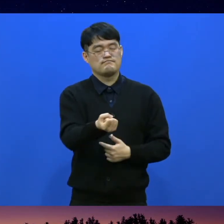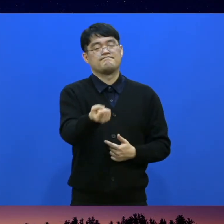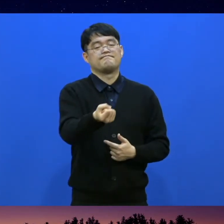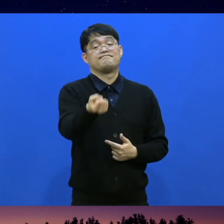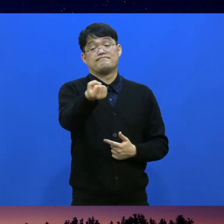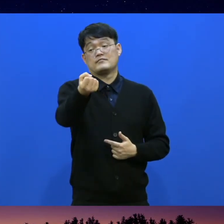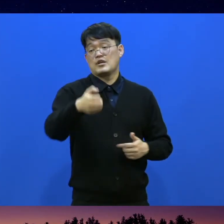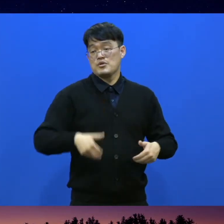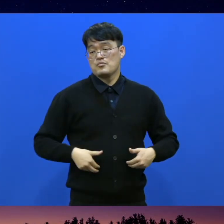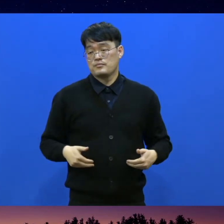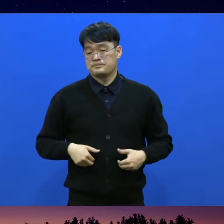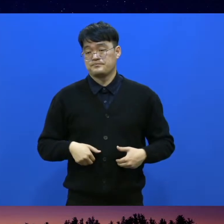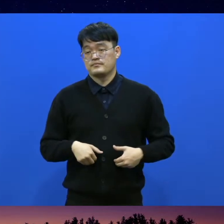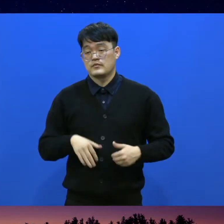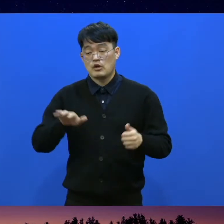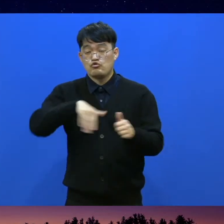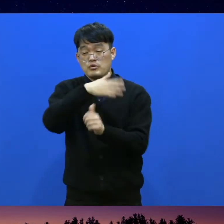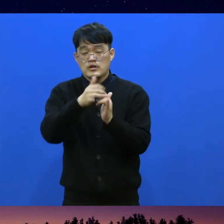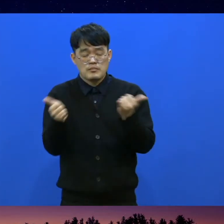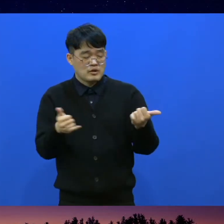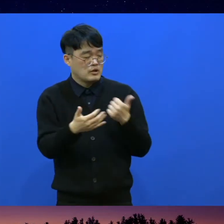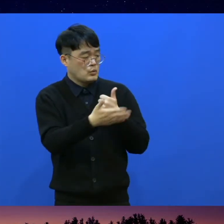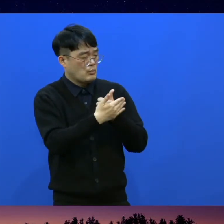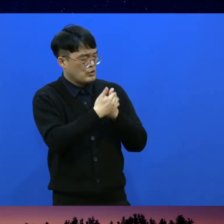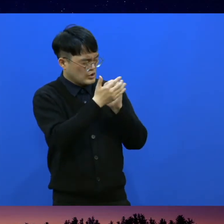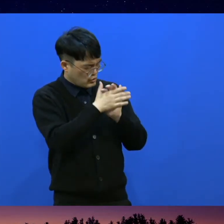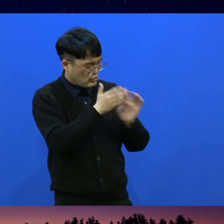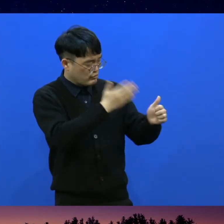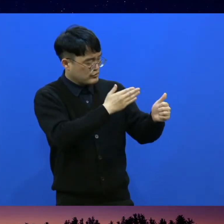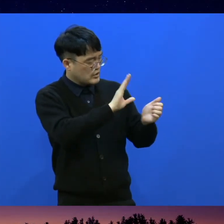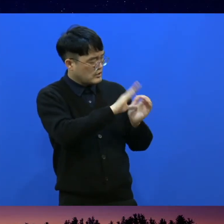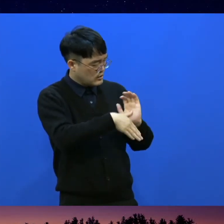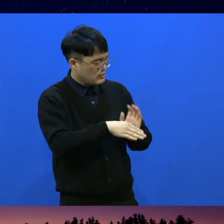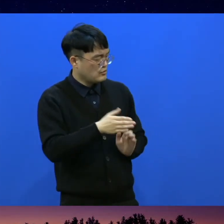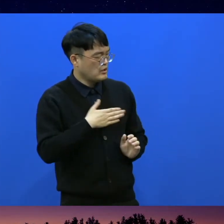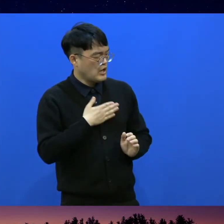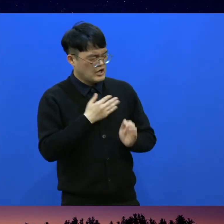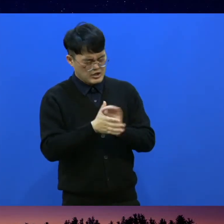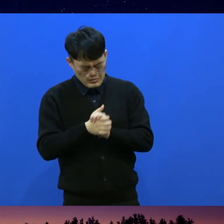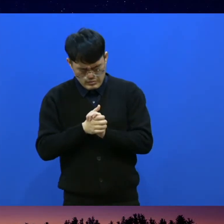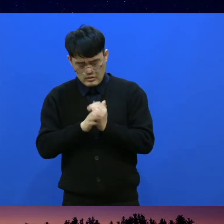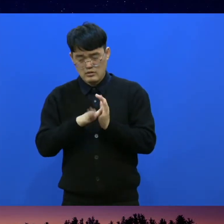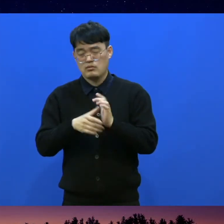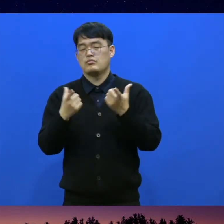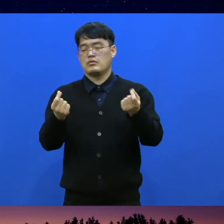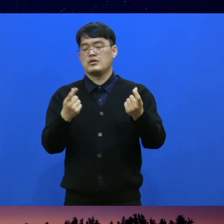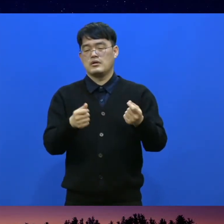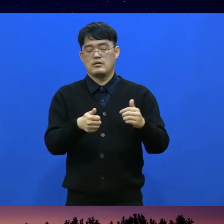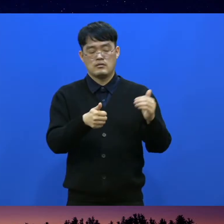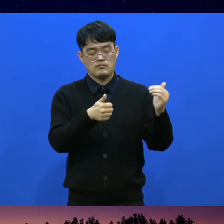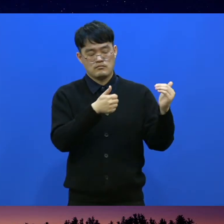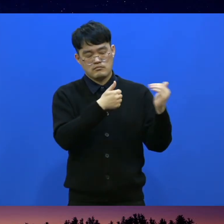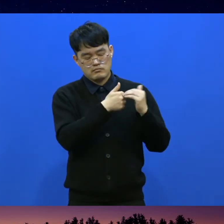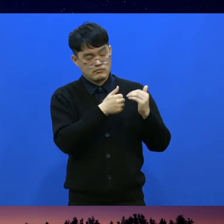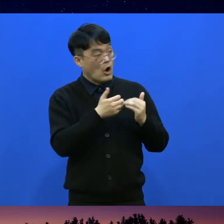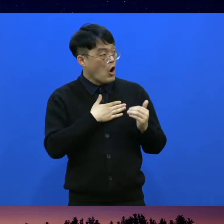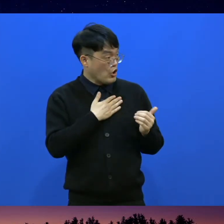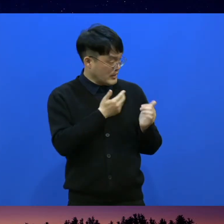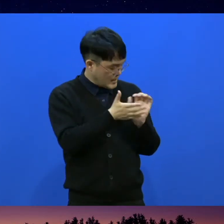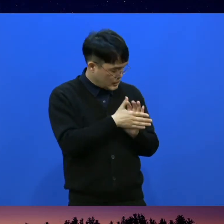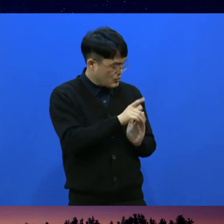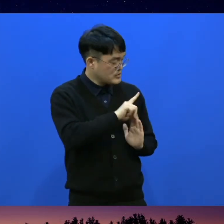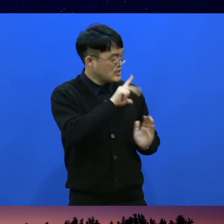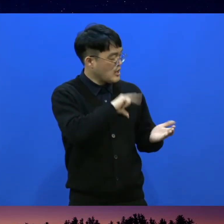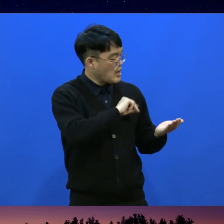항상 주변의 사람들에게 중보기도에 부탁할 때도 마찬가지요. 내가 기도할 때도 마찬가지요. 툭 건드리기만 해도 내 입에서 터져 나오는 그